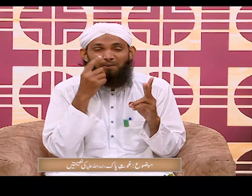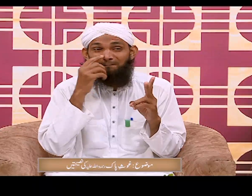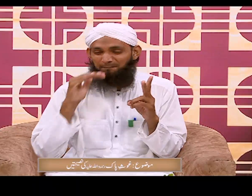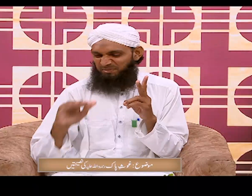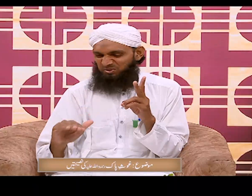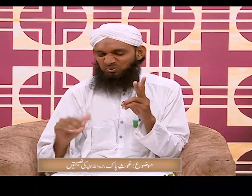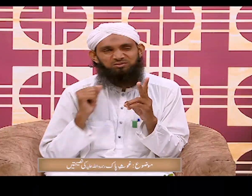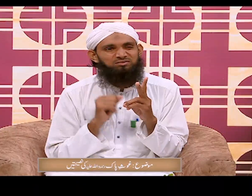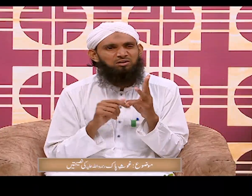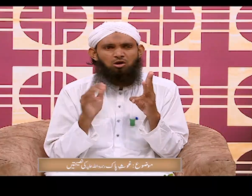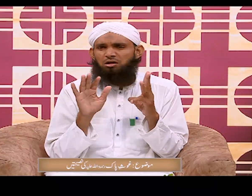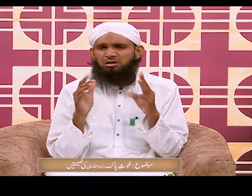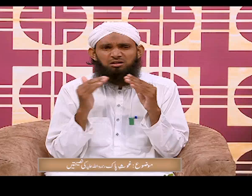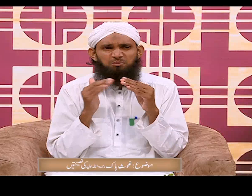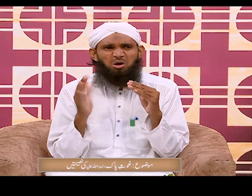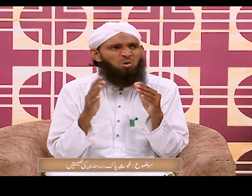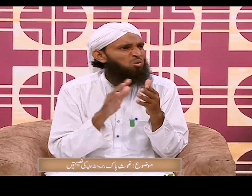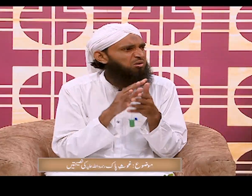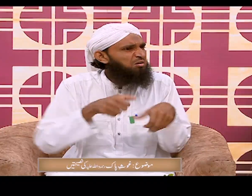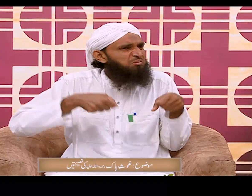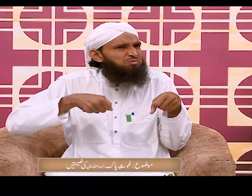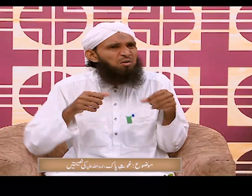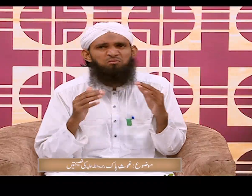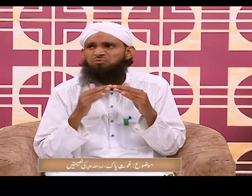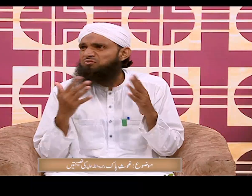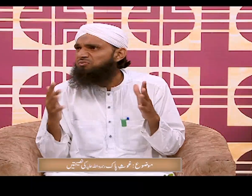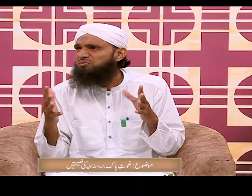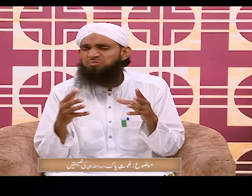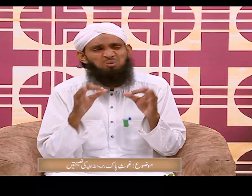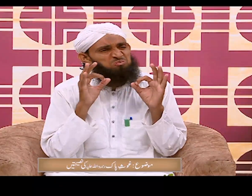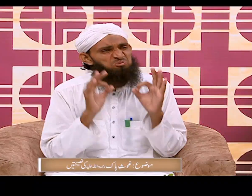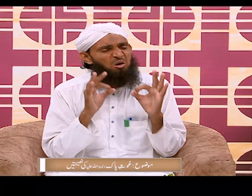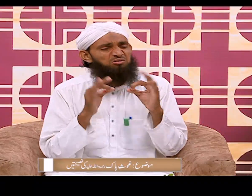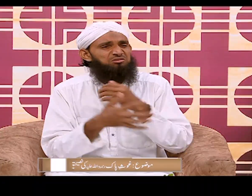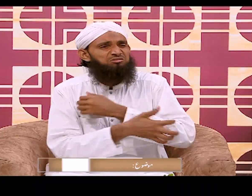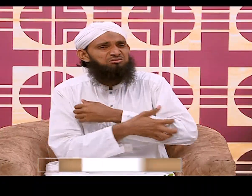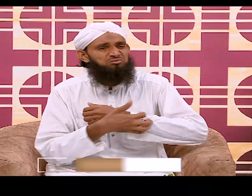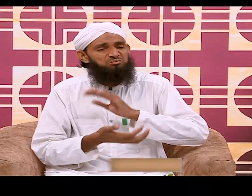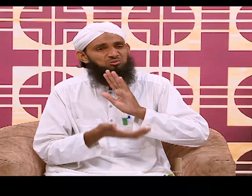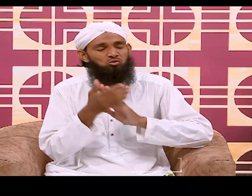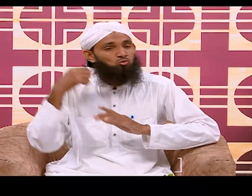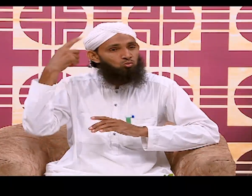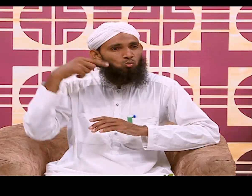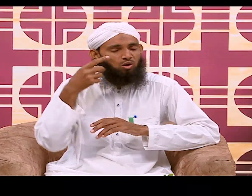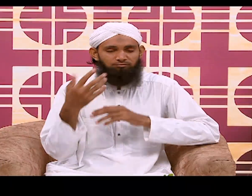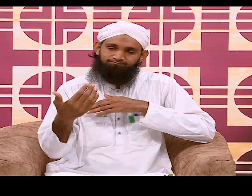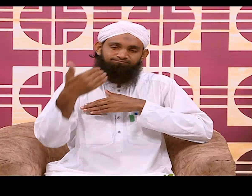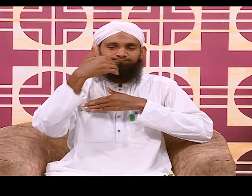بچی رہتے ہیں۔ گھر میں کوئی ساز و سامان بھی نہیں ہے، بہت ہی غریب لوگ ہیں۔ خادم نے واپس آ کر حضور غوث